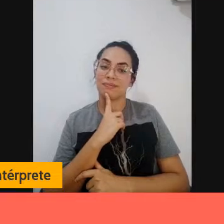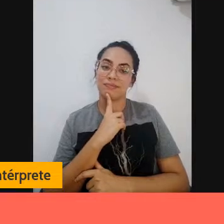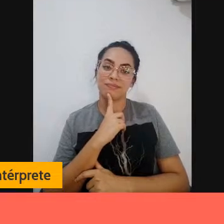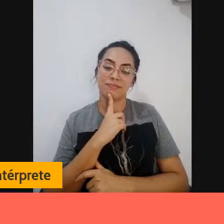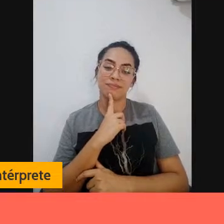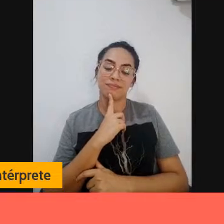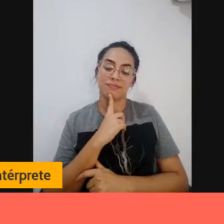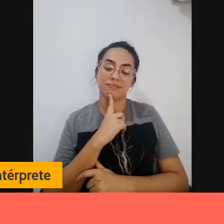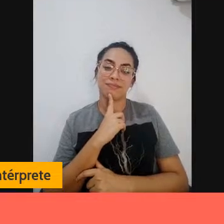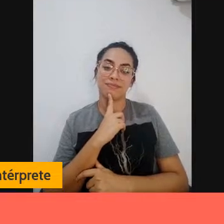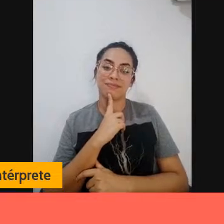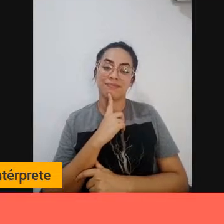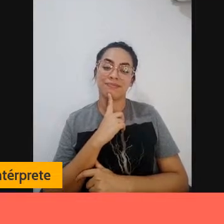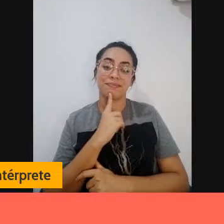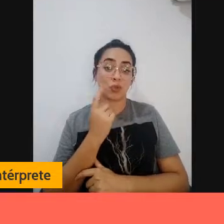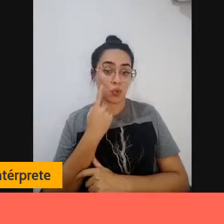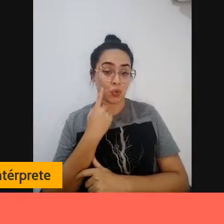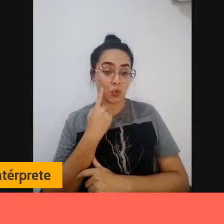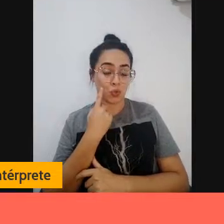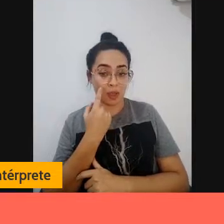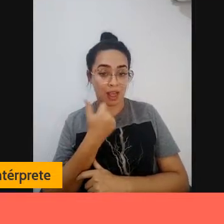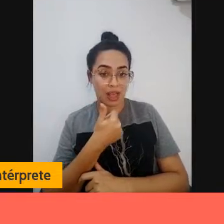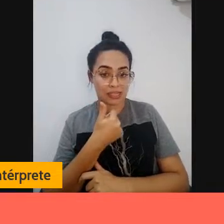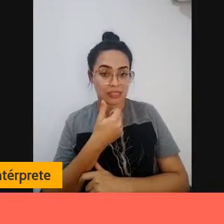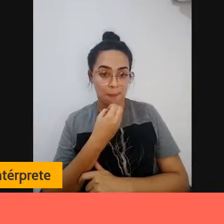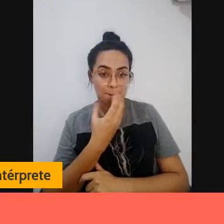Vamos ver se vai funcionar.